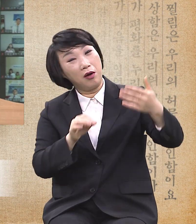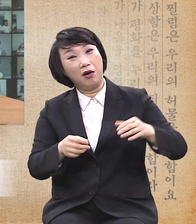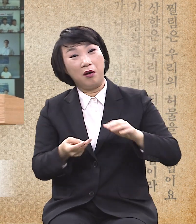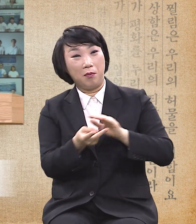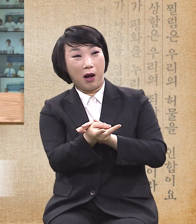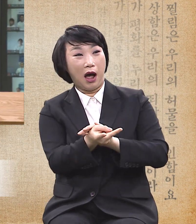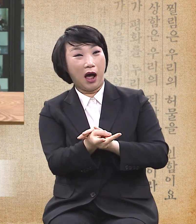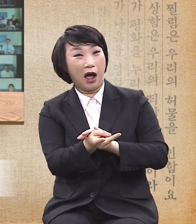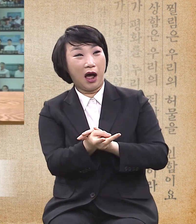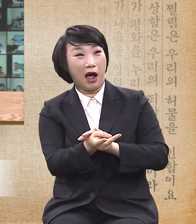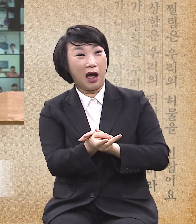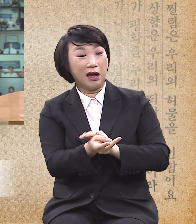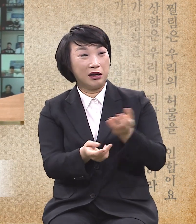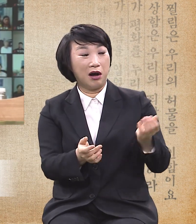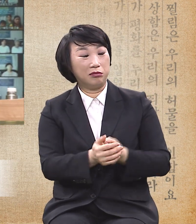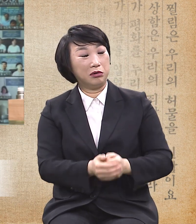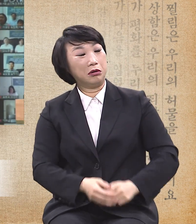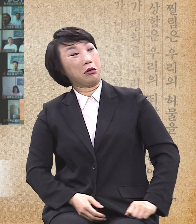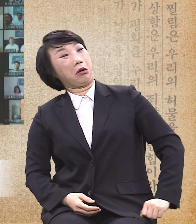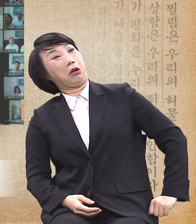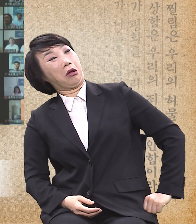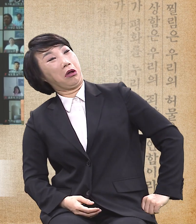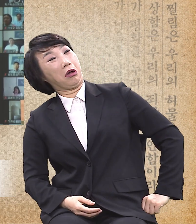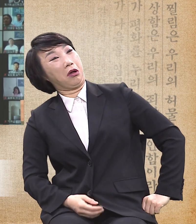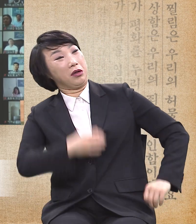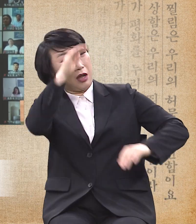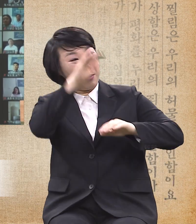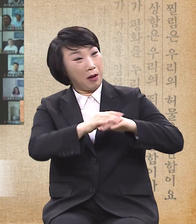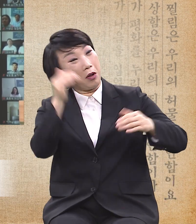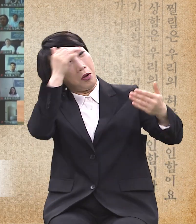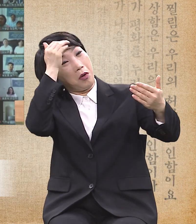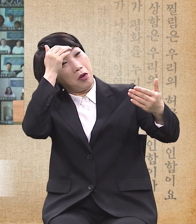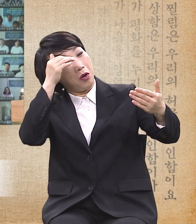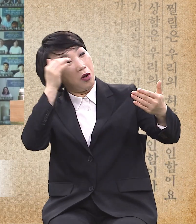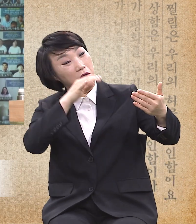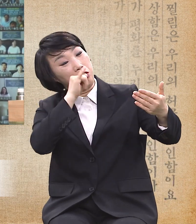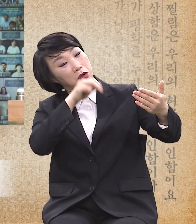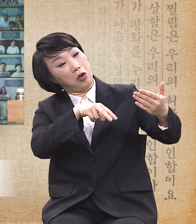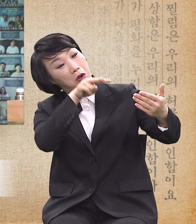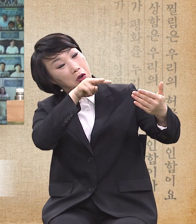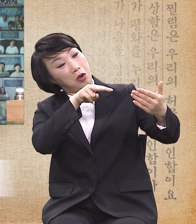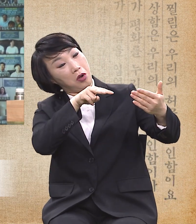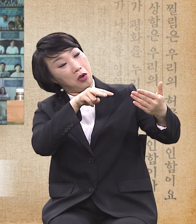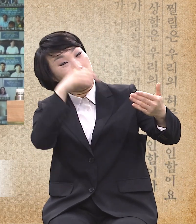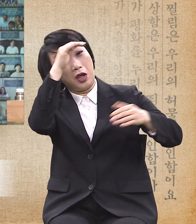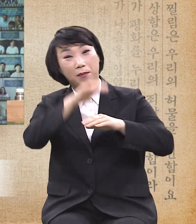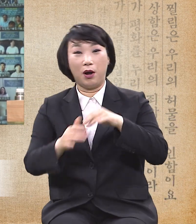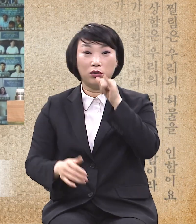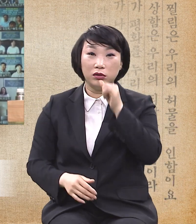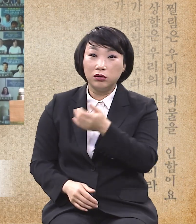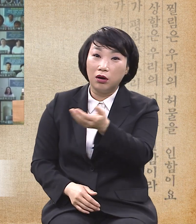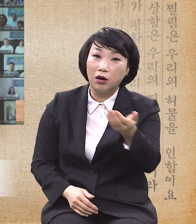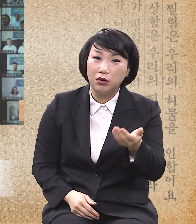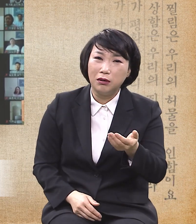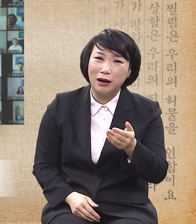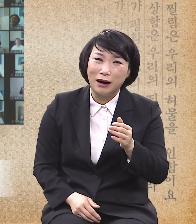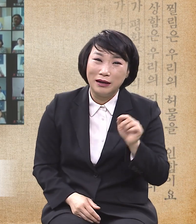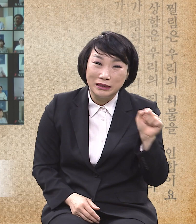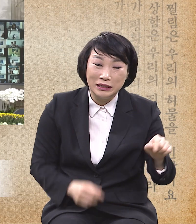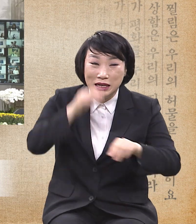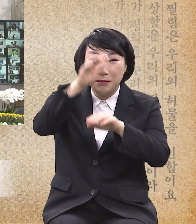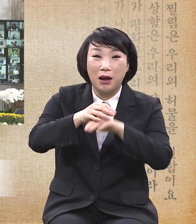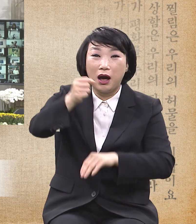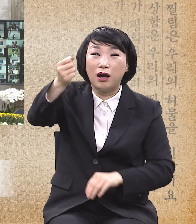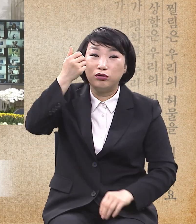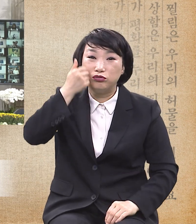깔고 버티고 앉아서 등 지대고 앉아서 그냥 쳐다보고 앉았고 내가 예배 드리고 있다. 그 예배를